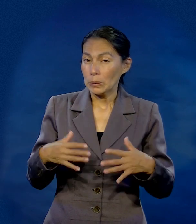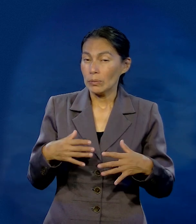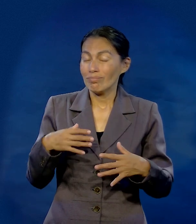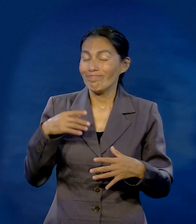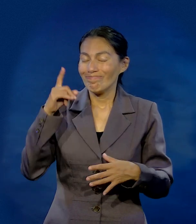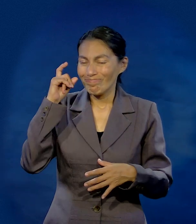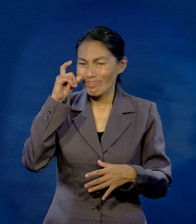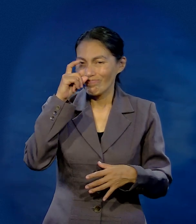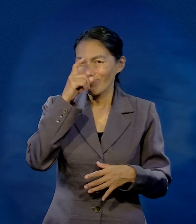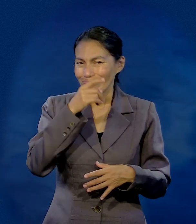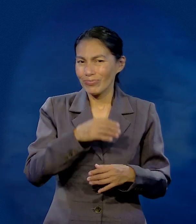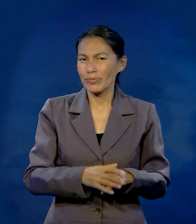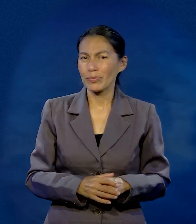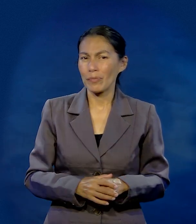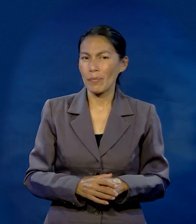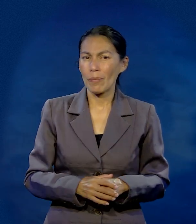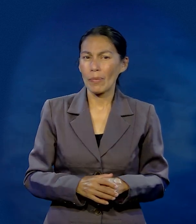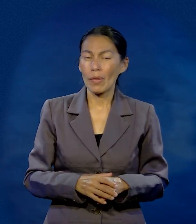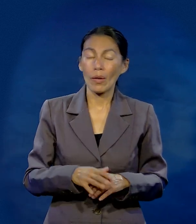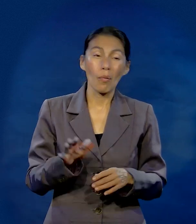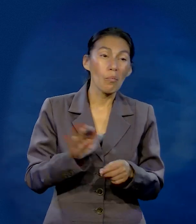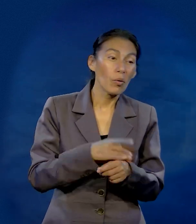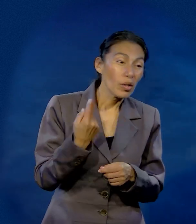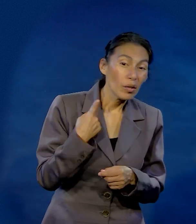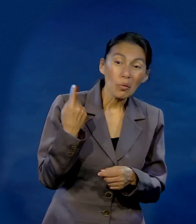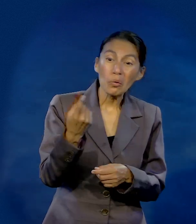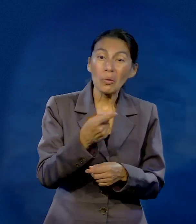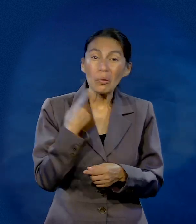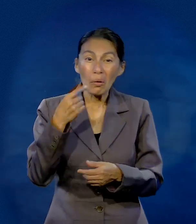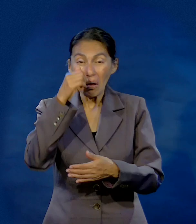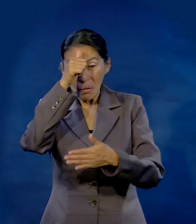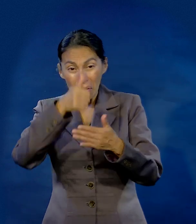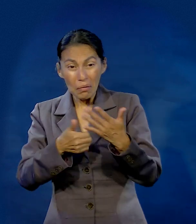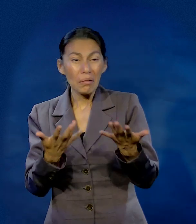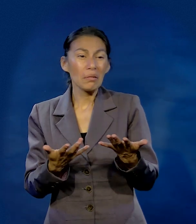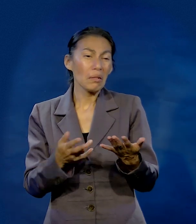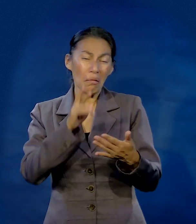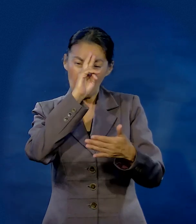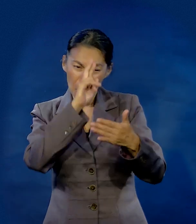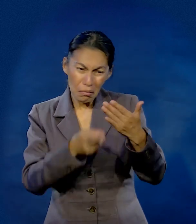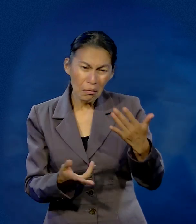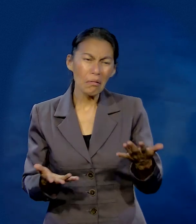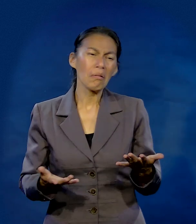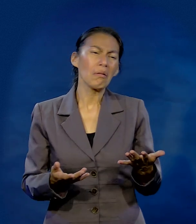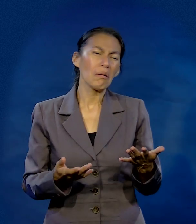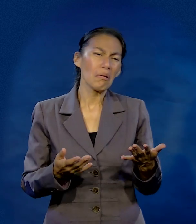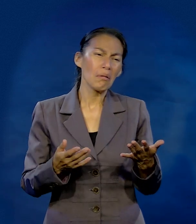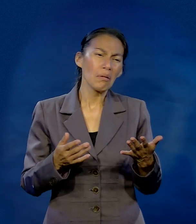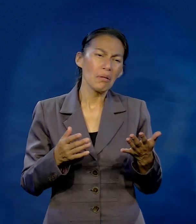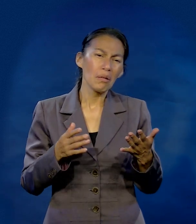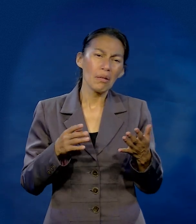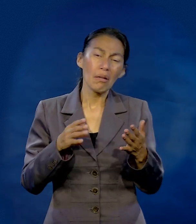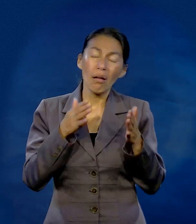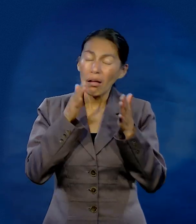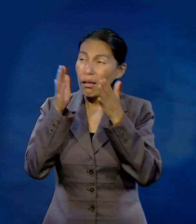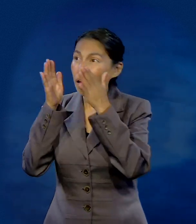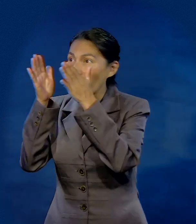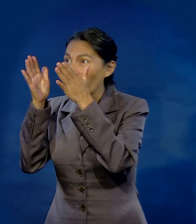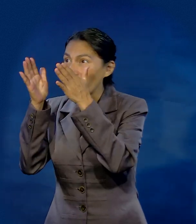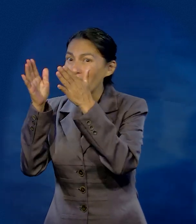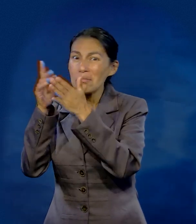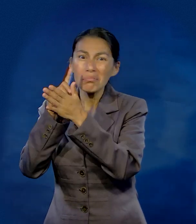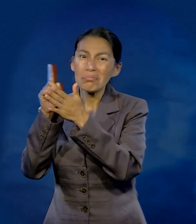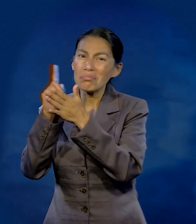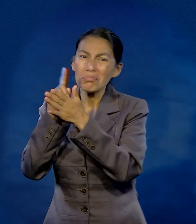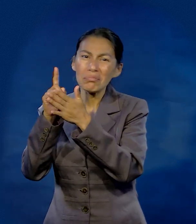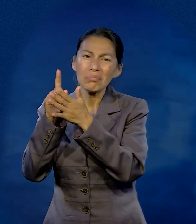voy a decir con mucho cuidado es posible que esta noche aquí mismo o siguiendo la transmisión hayamos personas